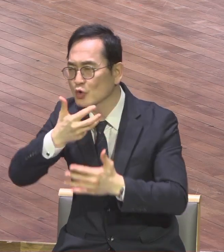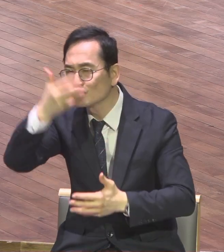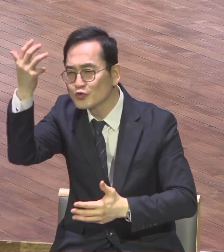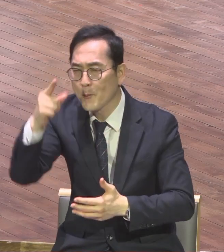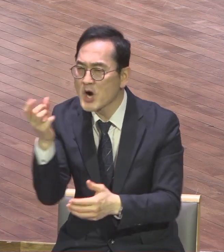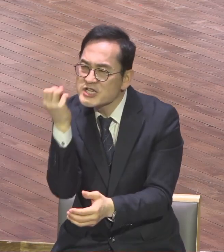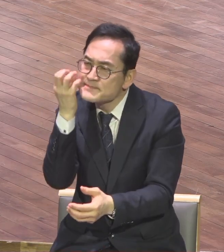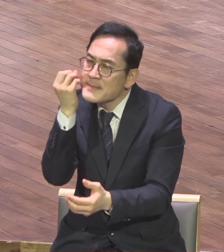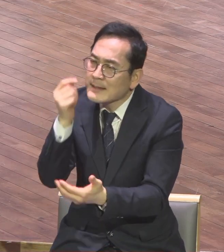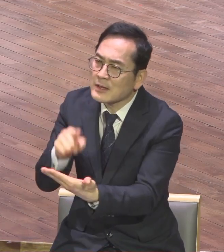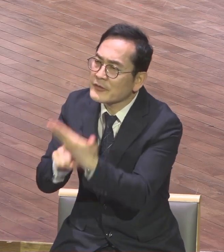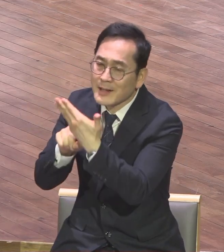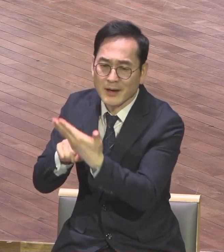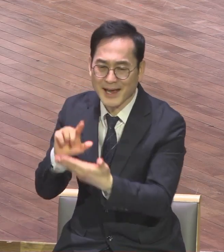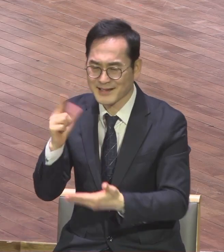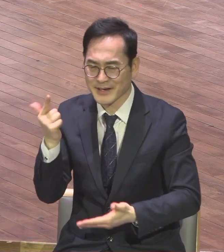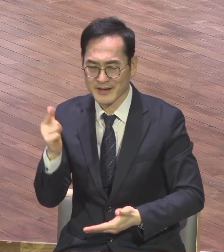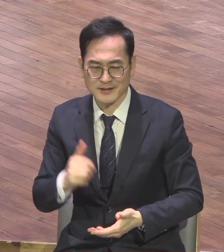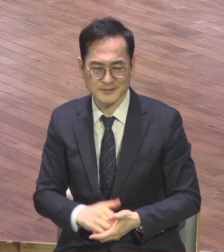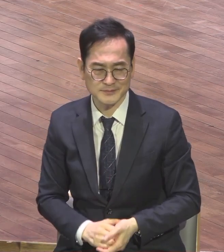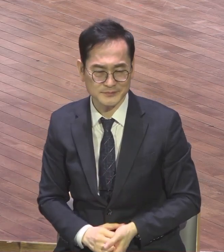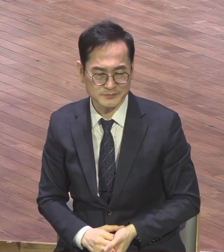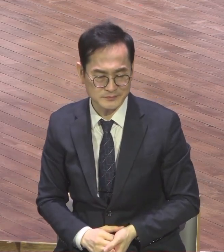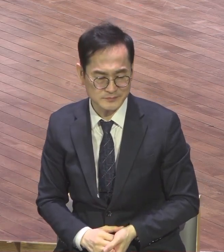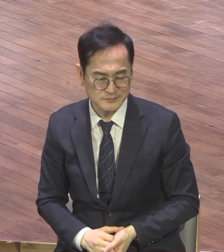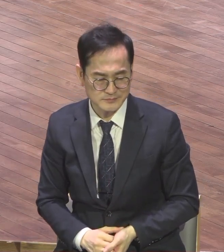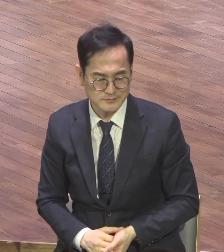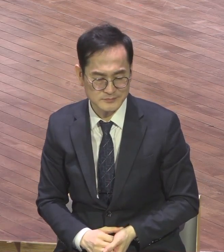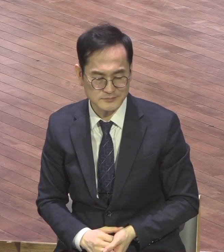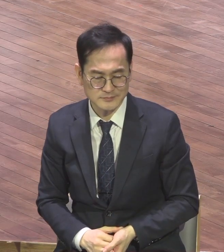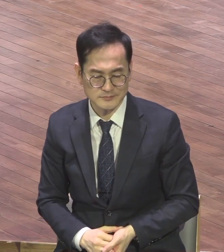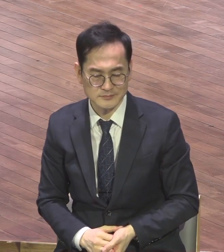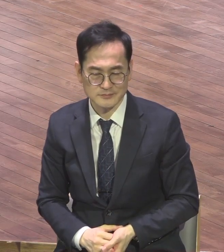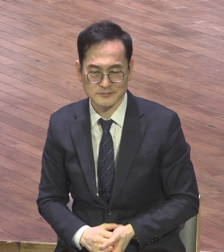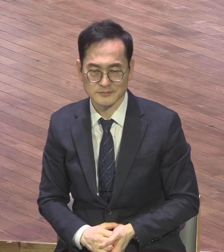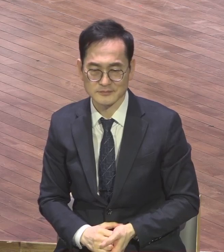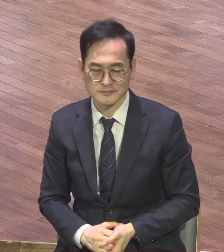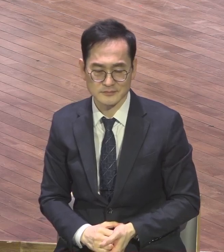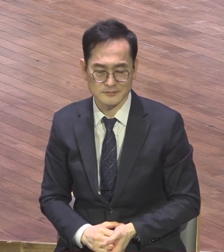뭔가 신비한 체험이 아니에요. 우리가 쉽게 이해할 수 있는 것이 바로